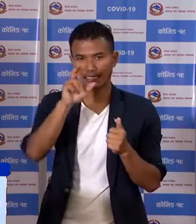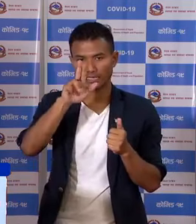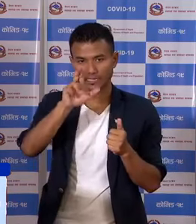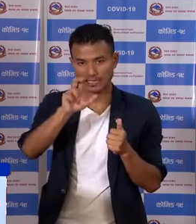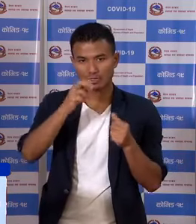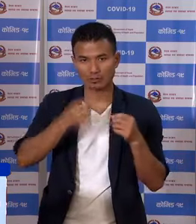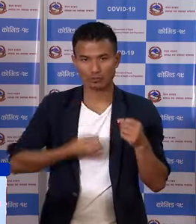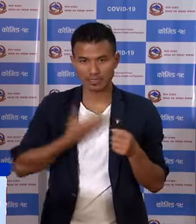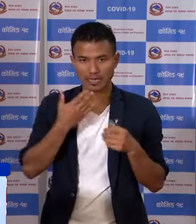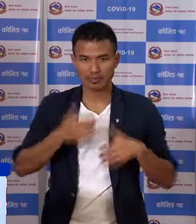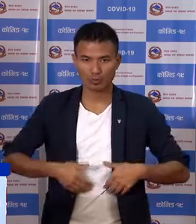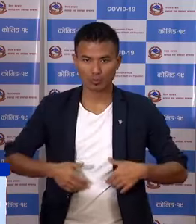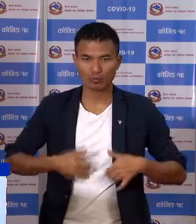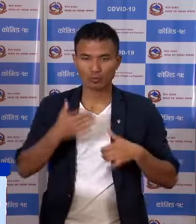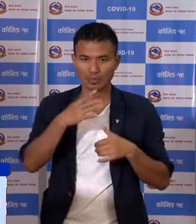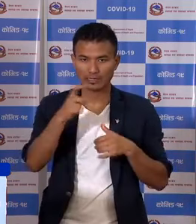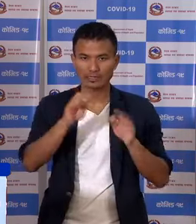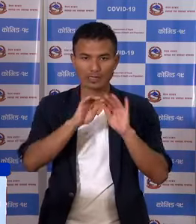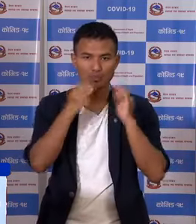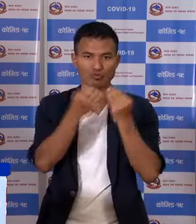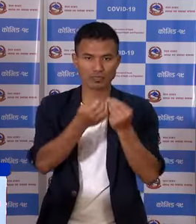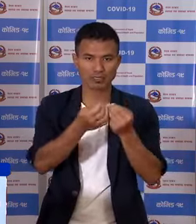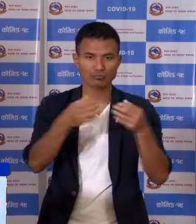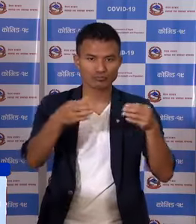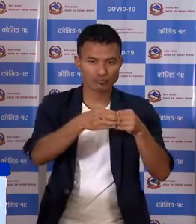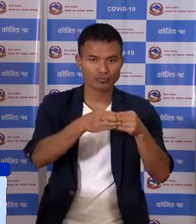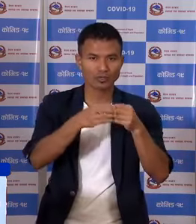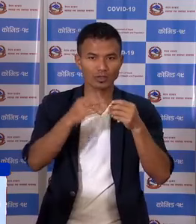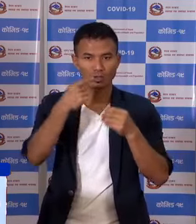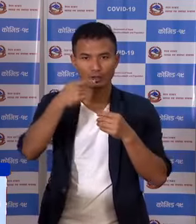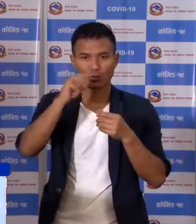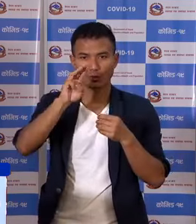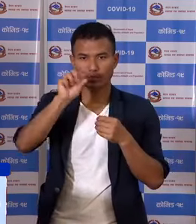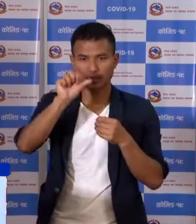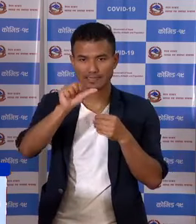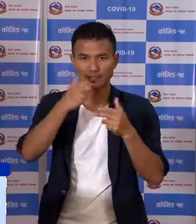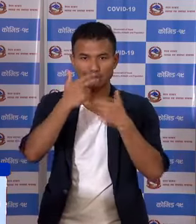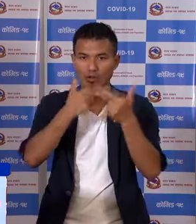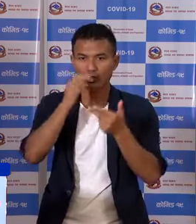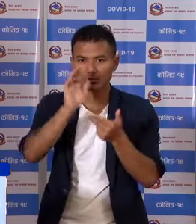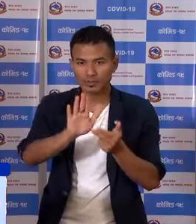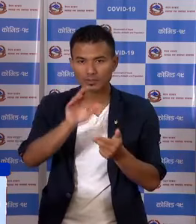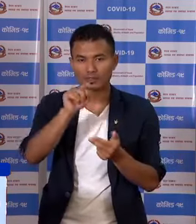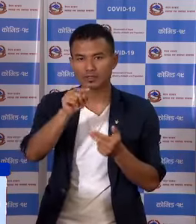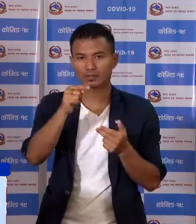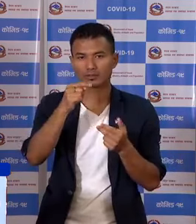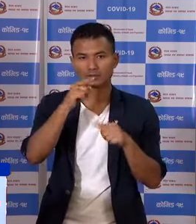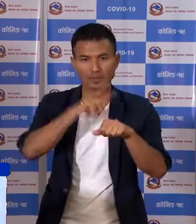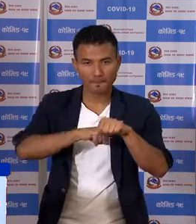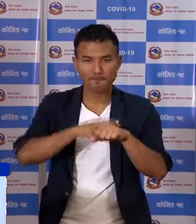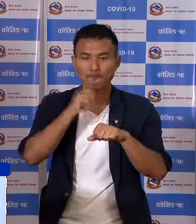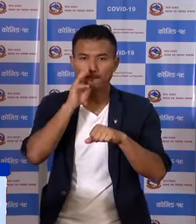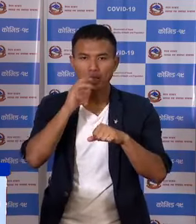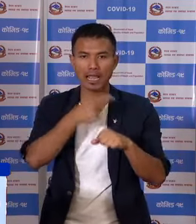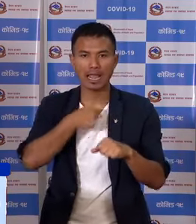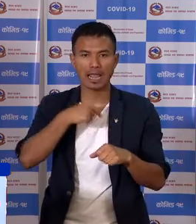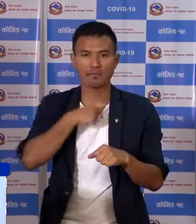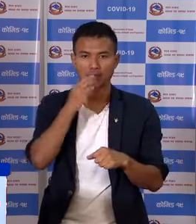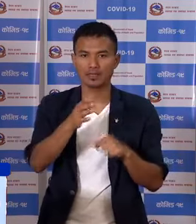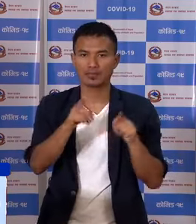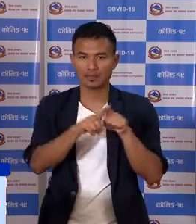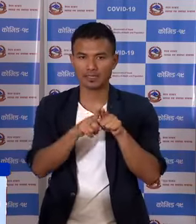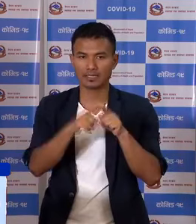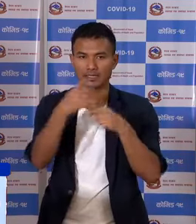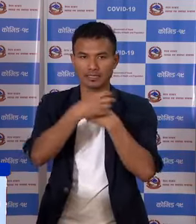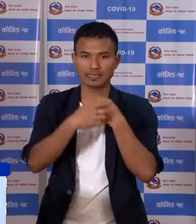इद को खुशियाली मनानोक लाई, जुन सामुईक नमाज को जुन चलन छा, र येस महामारीको संकट मा, हामीले पनी